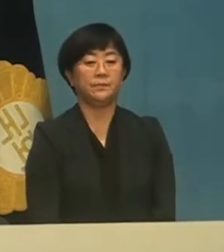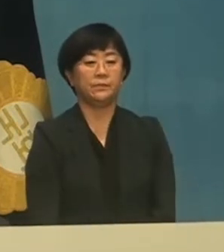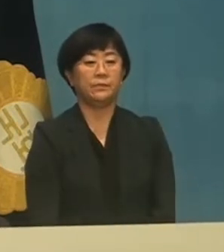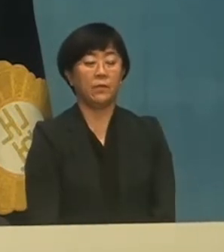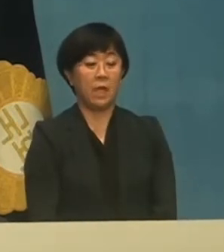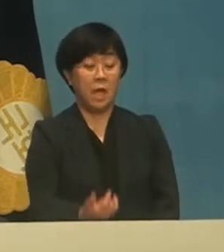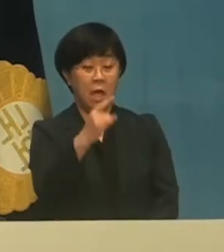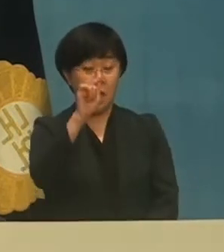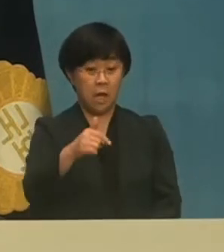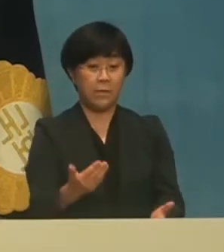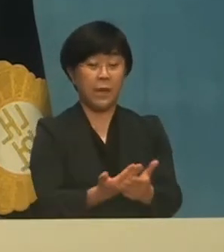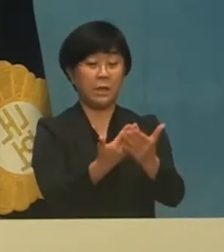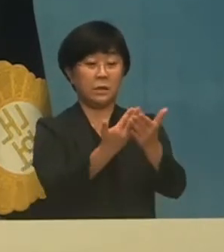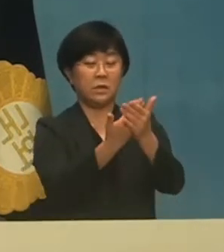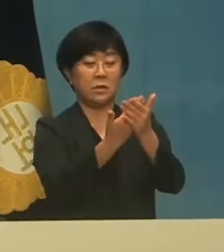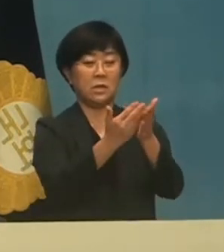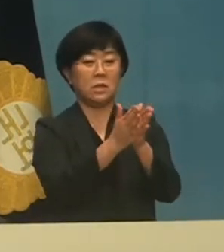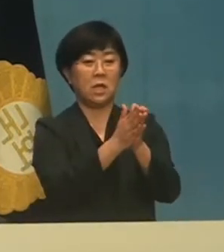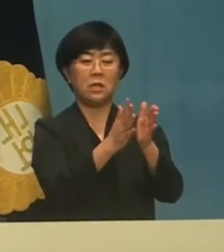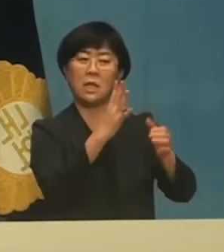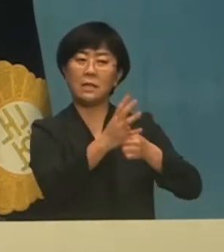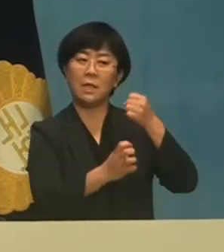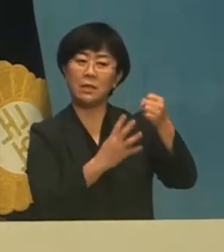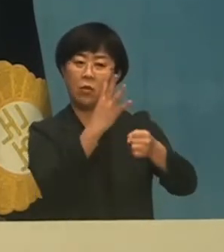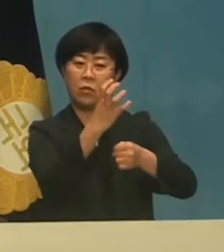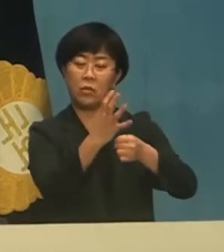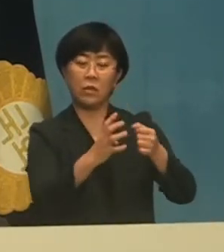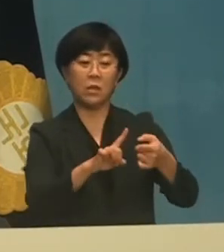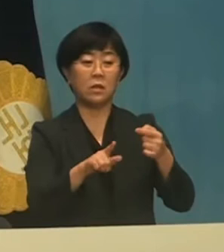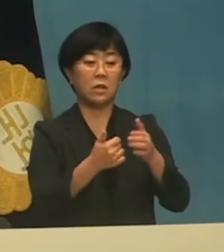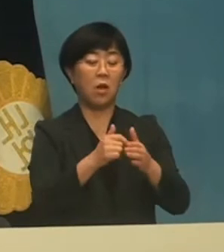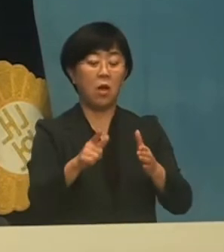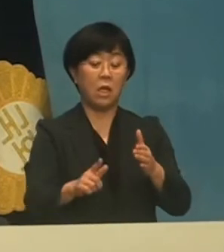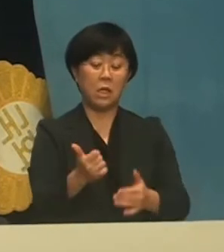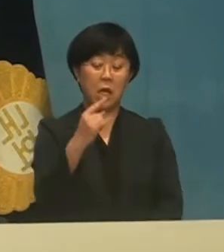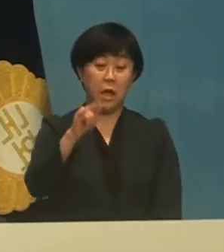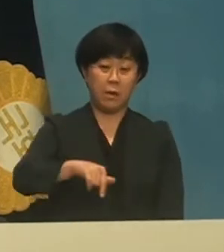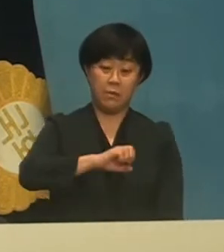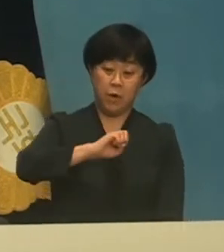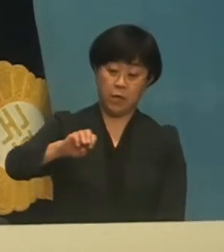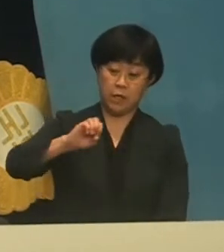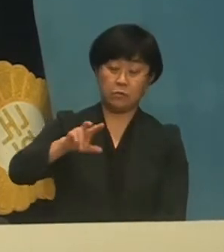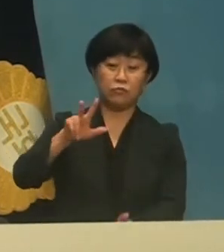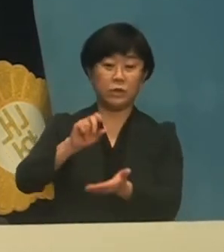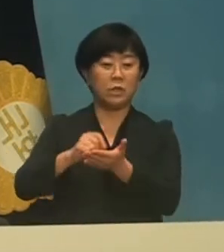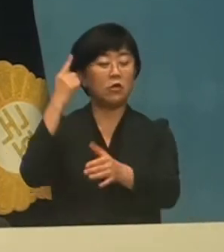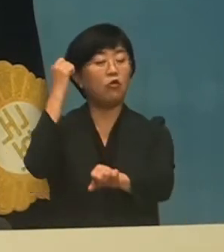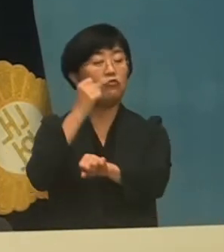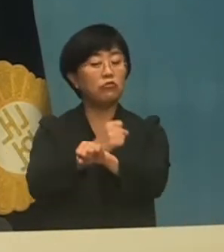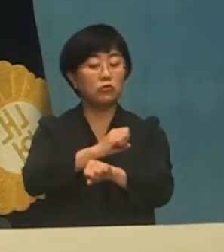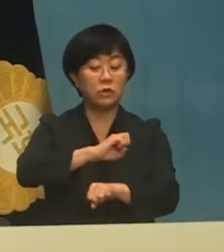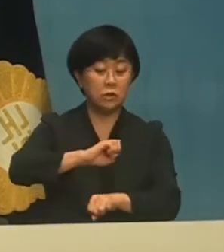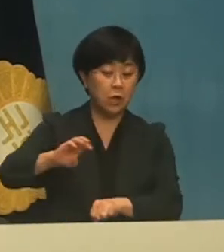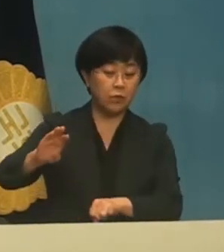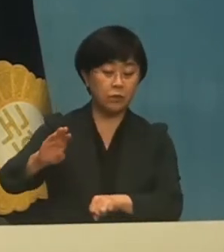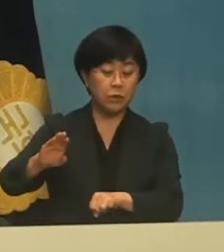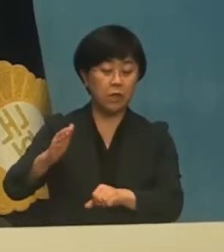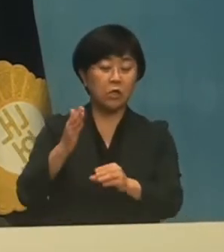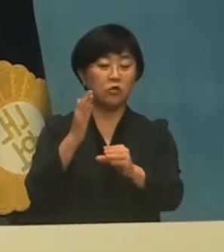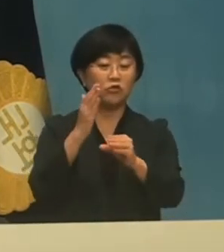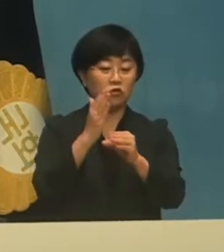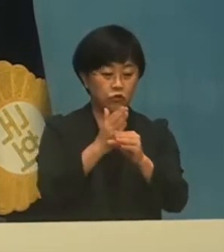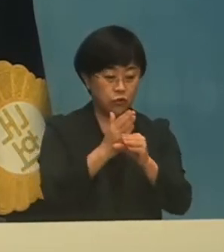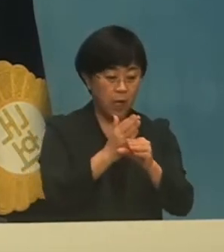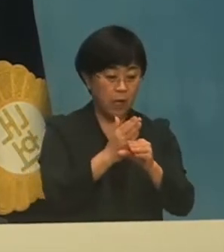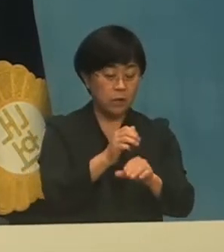우리나라 핵발전이 시작한 지 44년이 지났음에도 불구하고 고준위 핵폐기물에 대한 연구 처분장도 중간